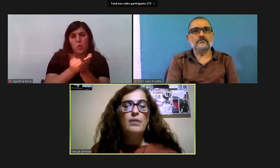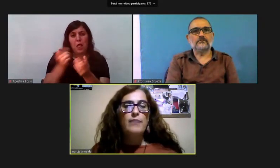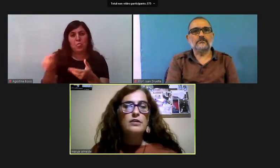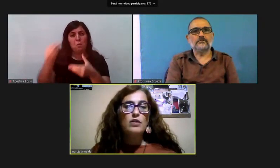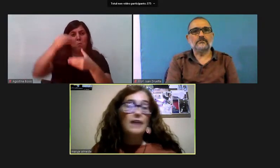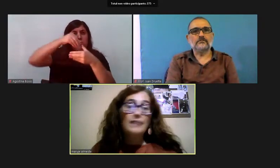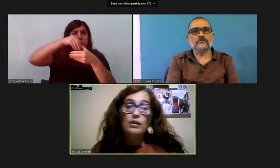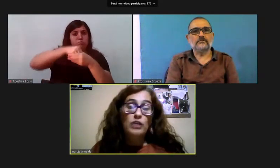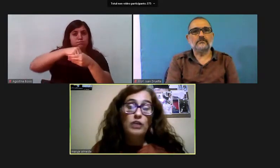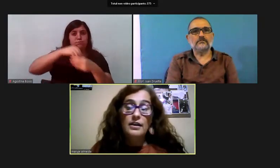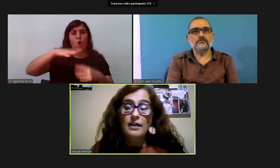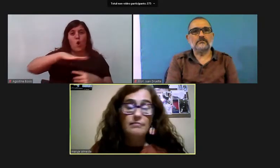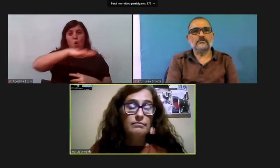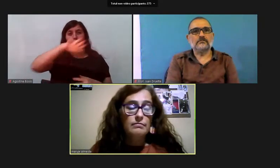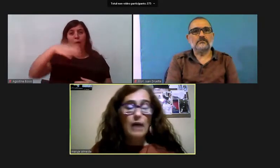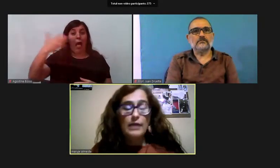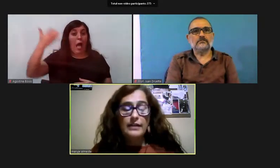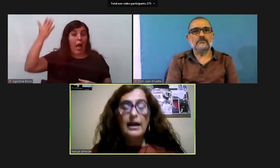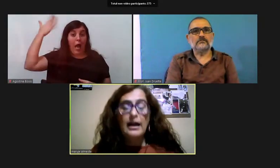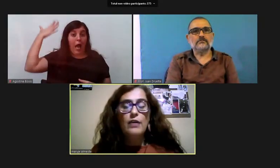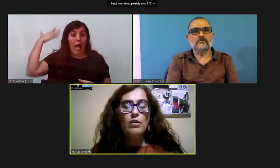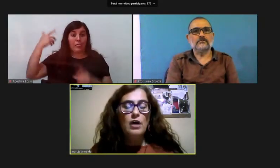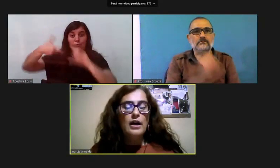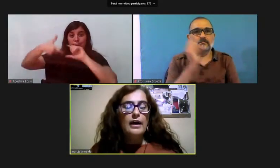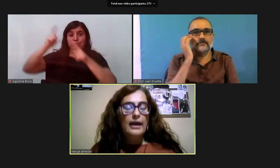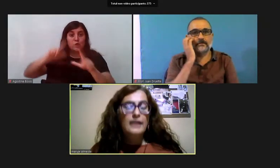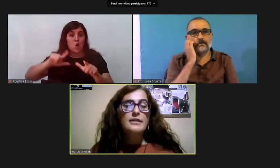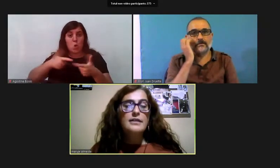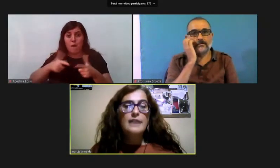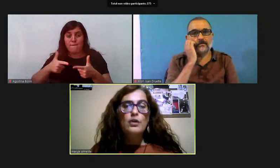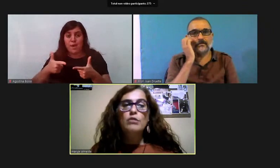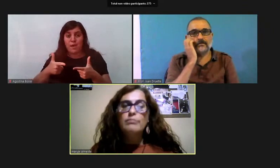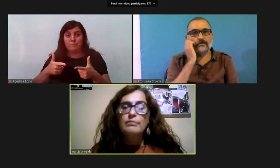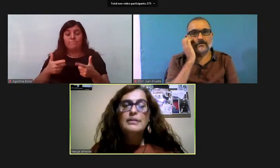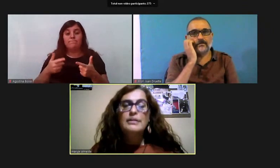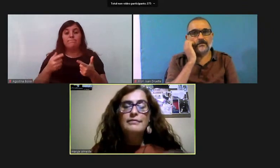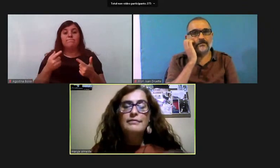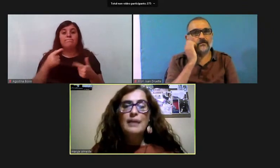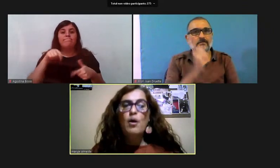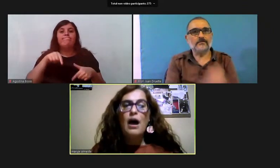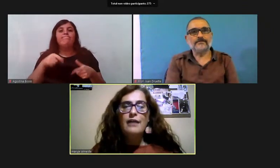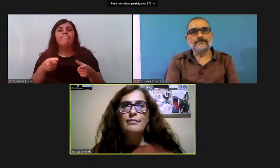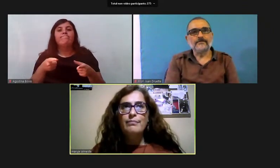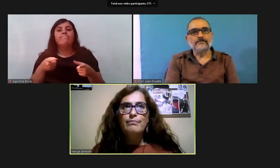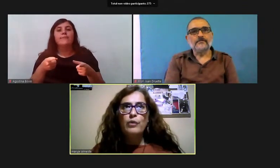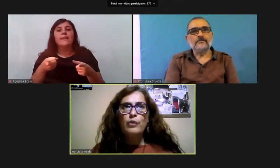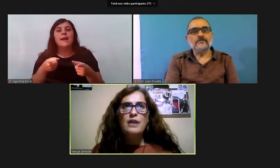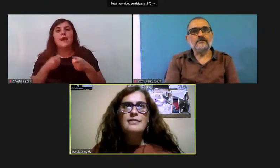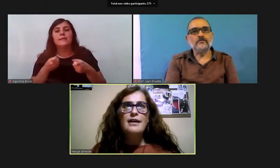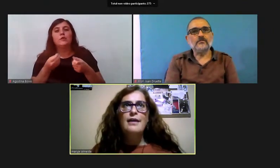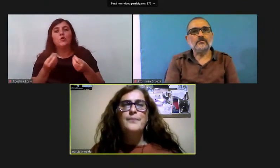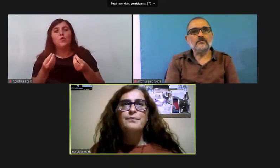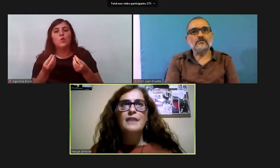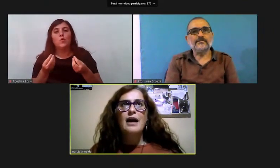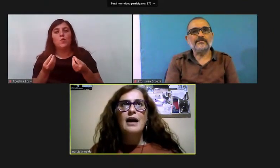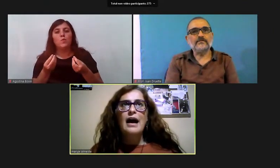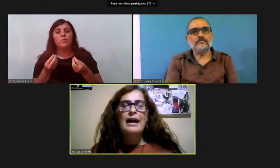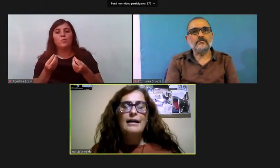de un espacio que antes no tenían habilitado, es necesario, digamos,